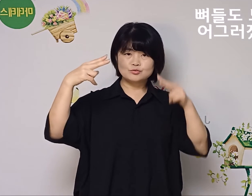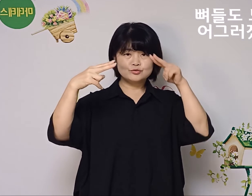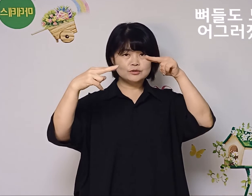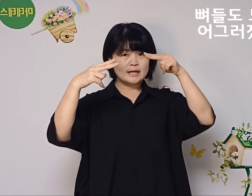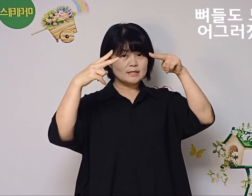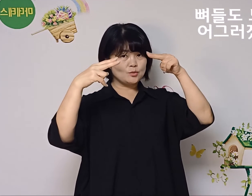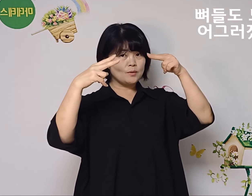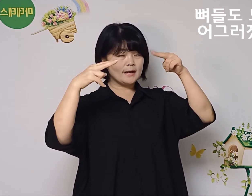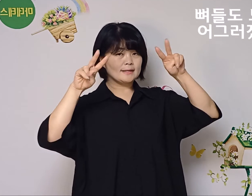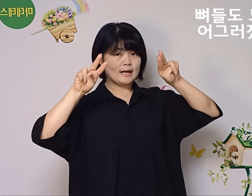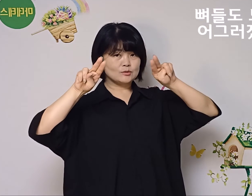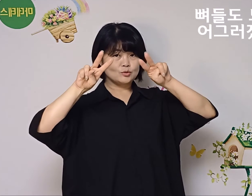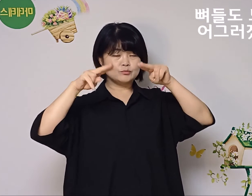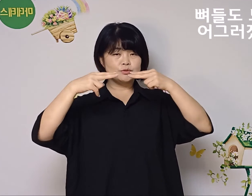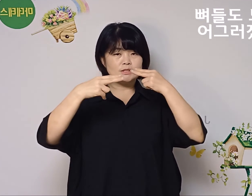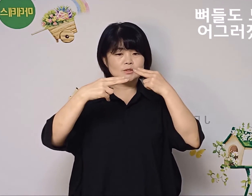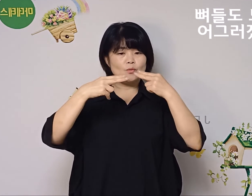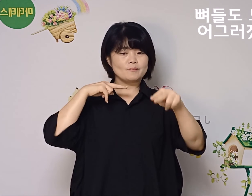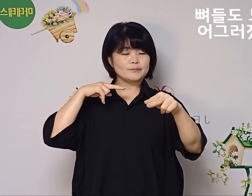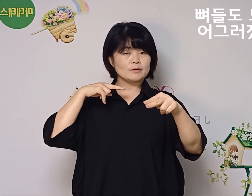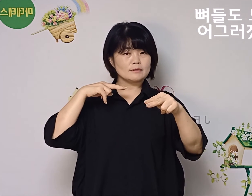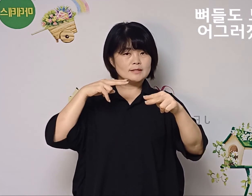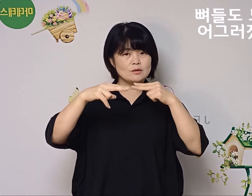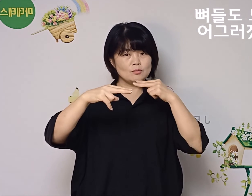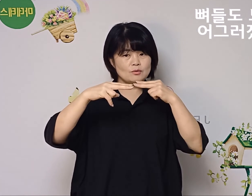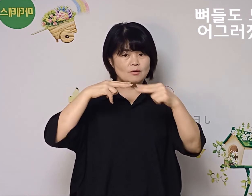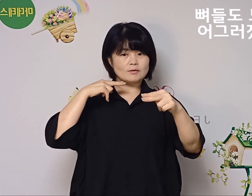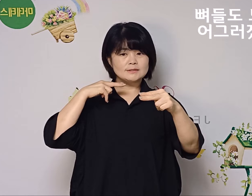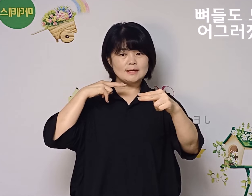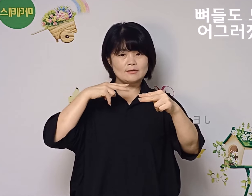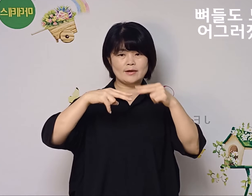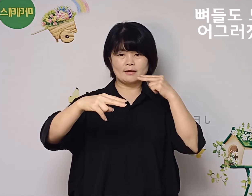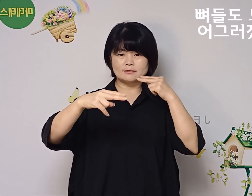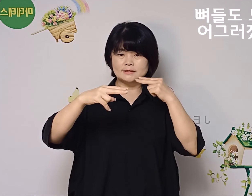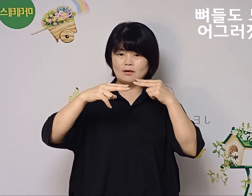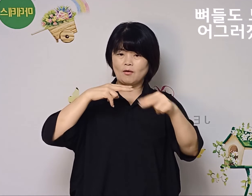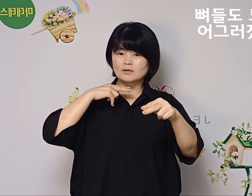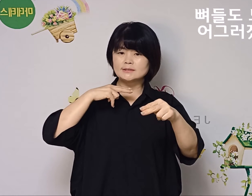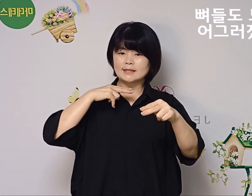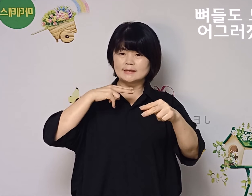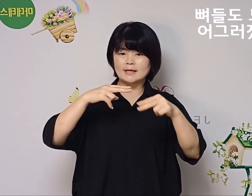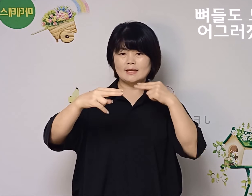두 개의 손가락 양손을 붙이시고 이렇게 서로 어긋난 거예요. 그래서 어긋났네.